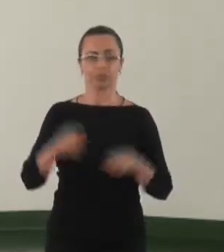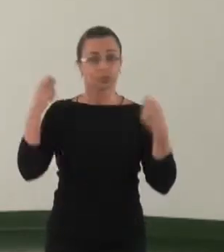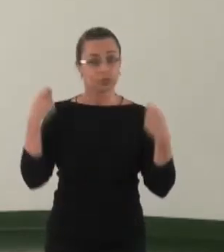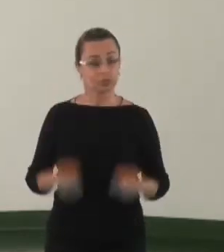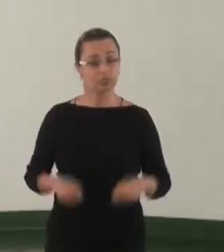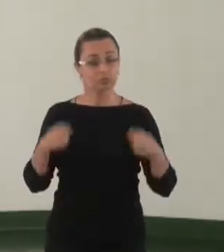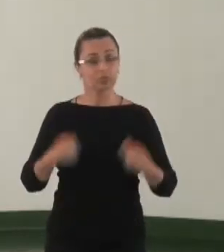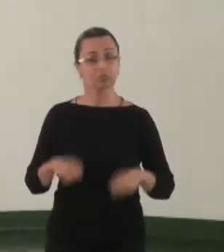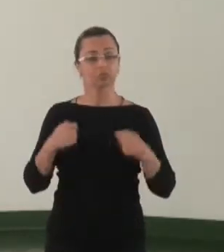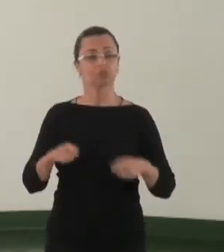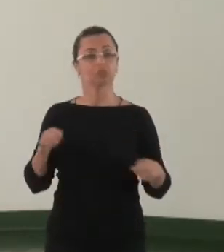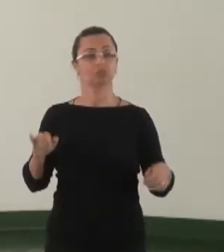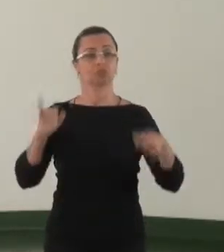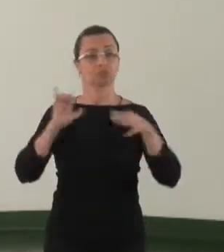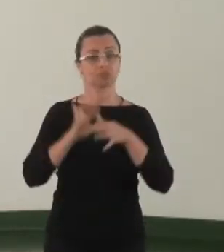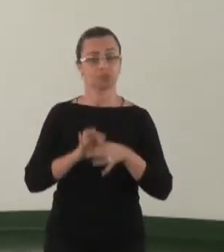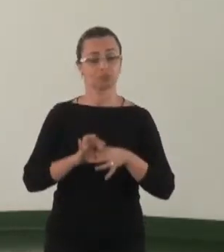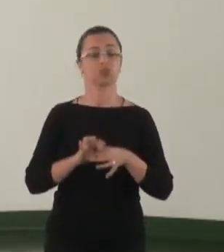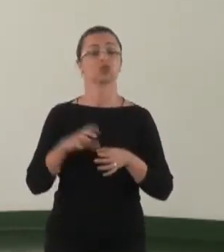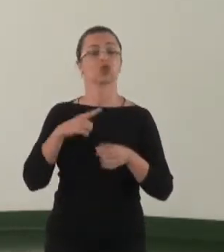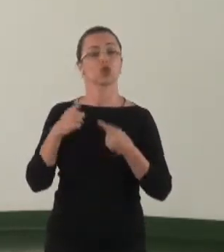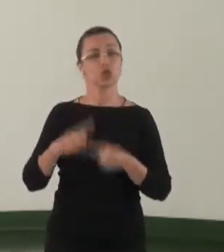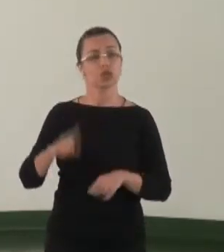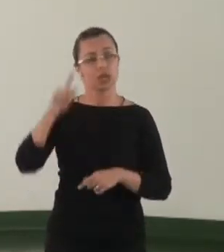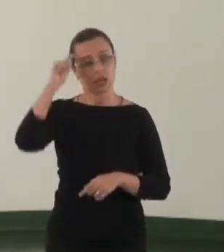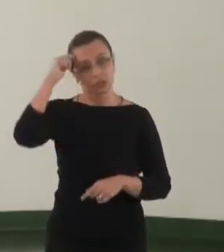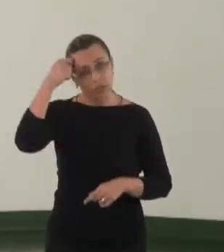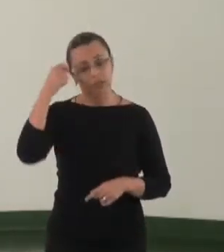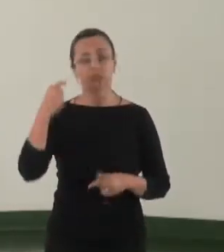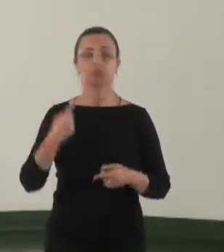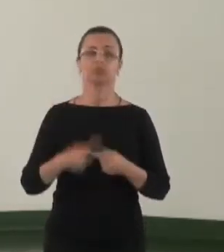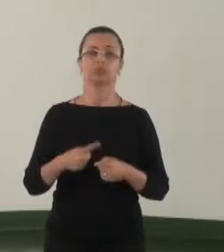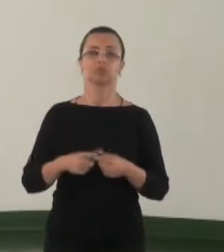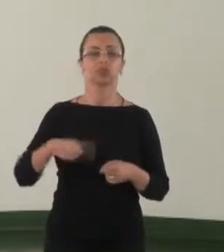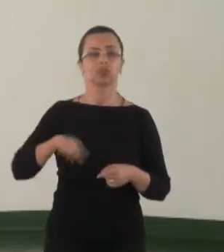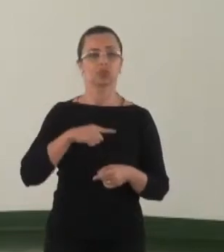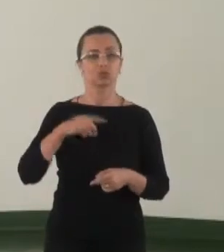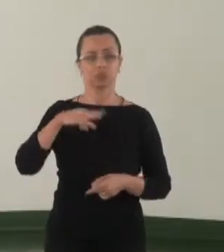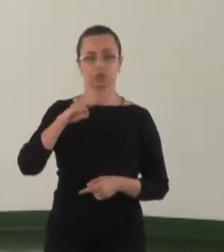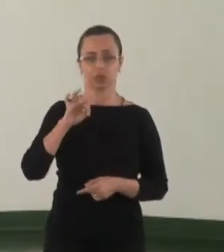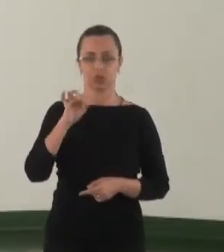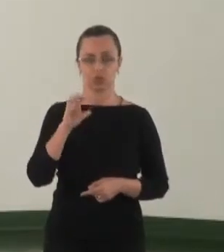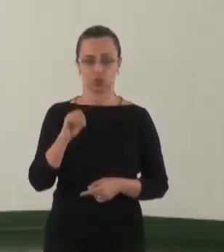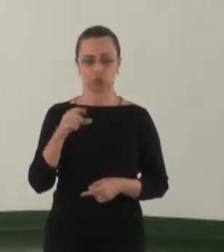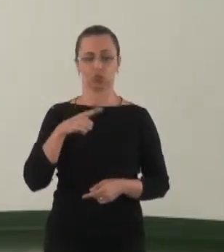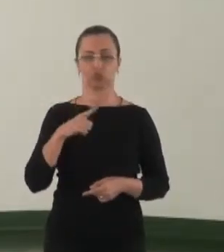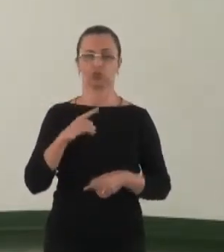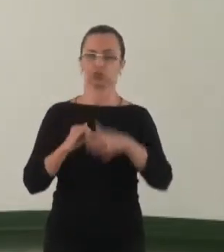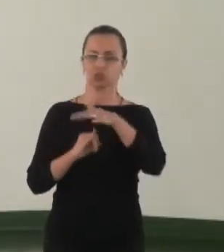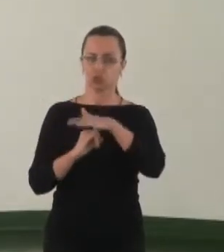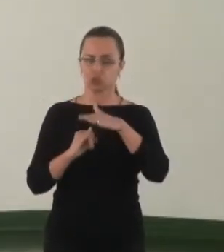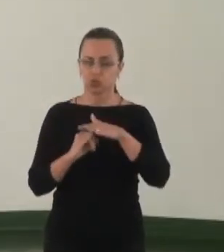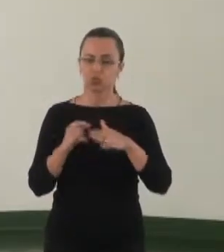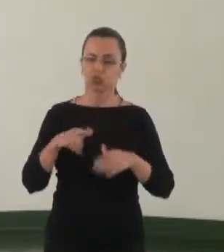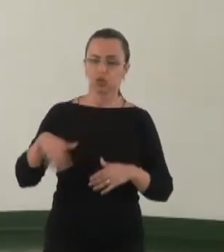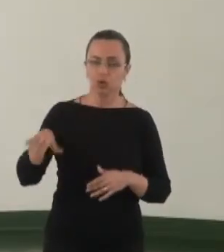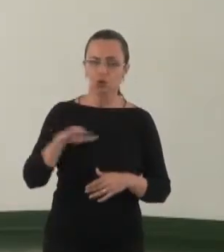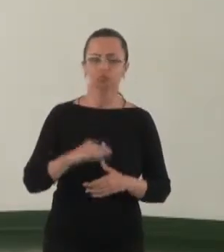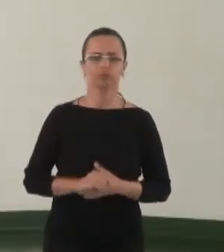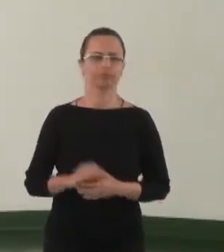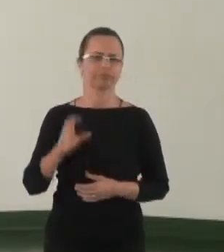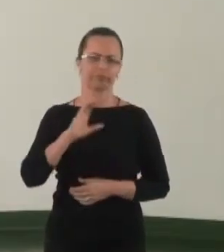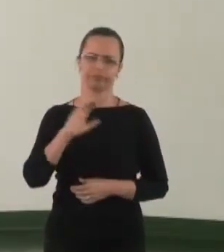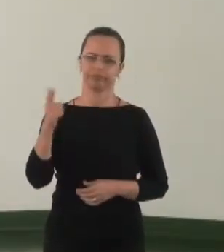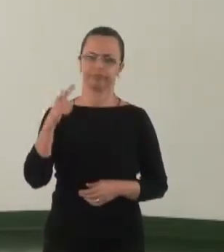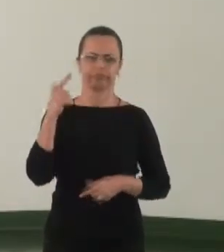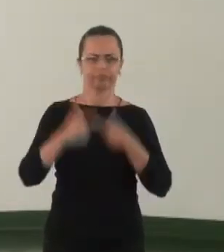Necessidade de uma integração institucional para o combate ao racismo. Desconstruir o mito da democracia racial nas instituições. Claro, adoção